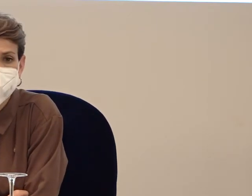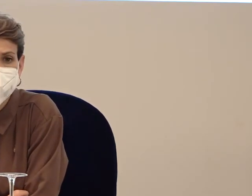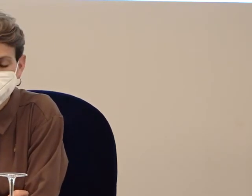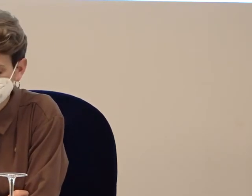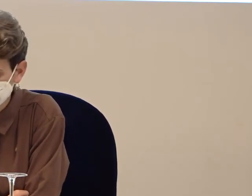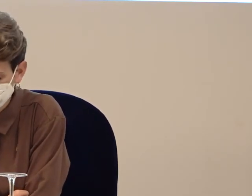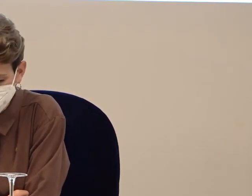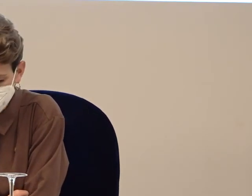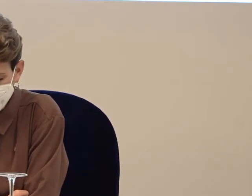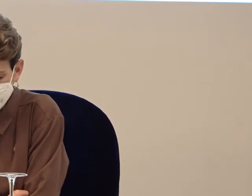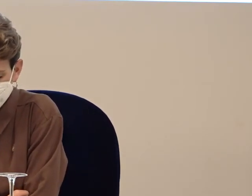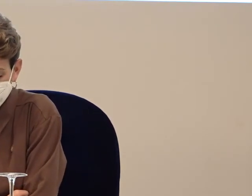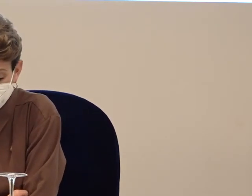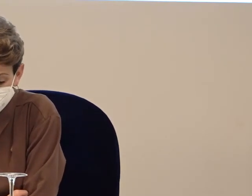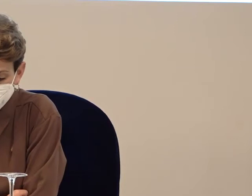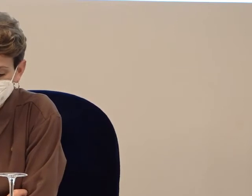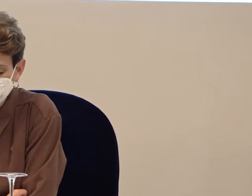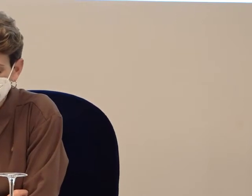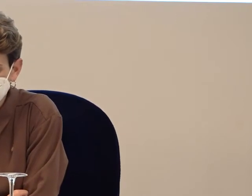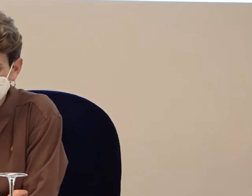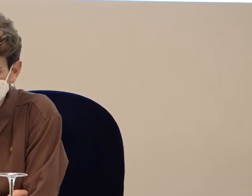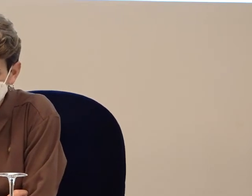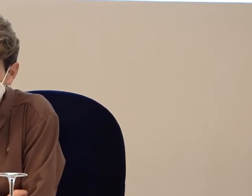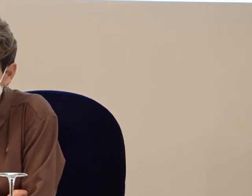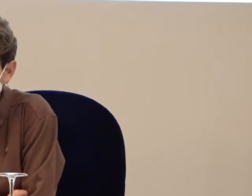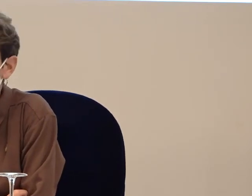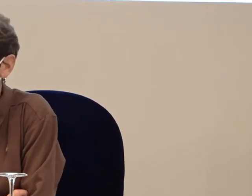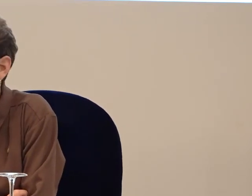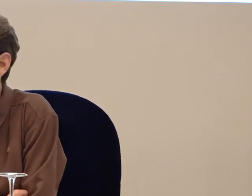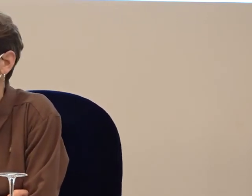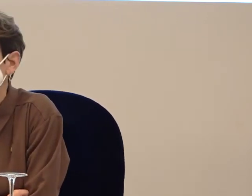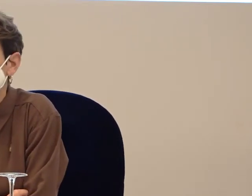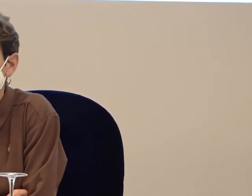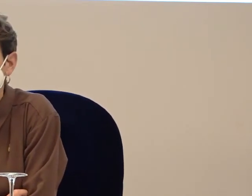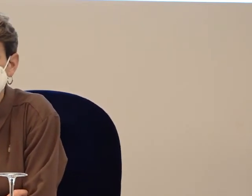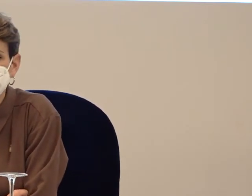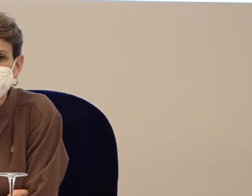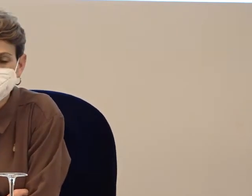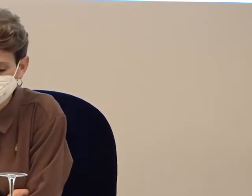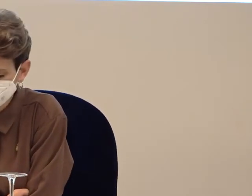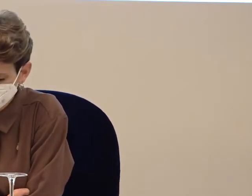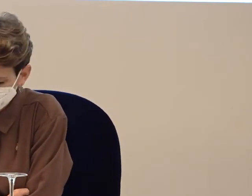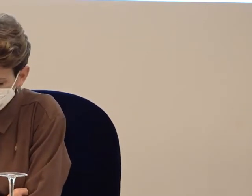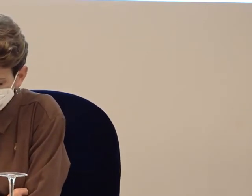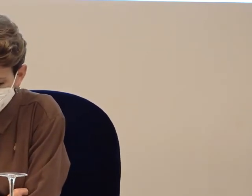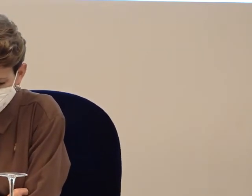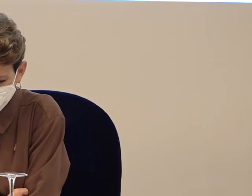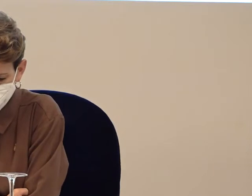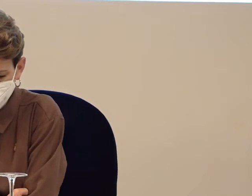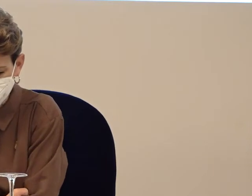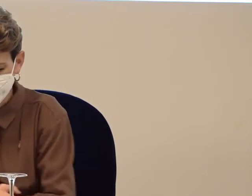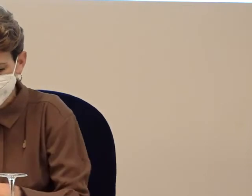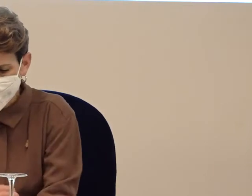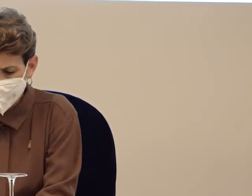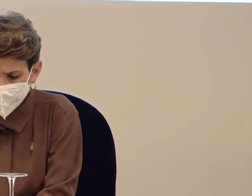legislativa y normativa del sistema y otorgar un perfil prioritario a la educación pública de nuestra